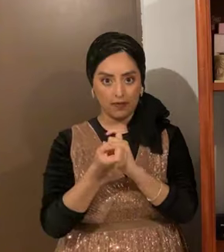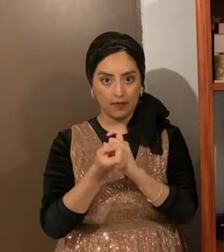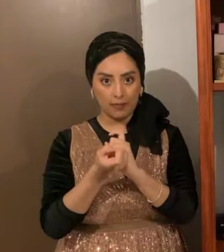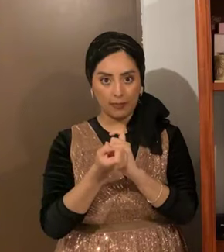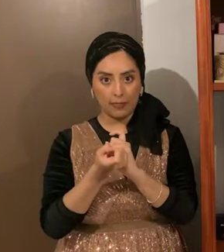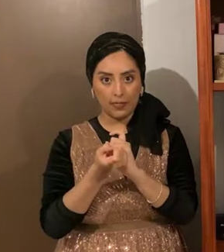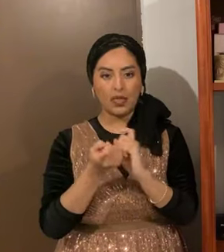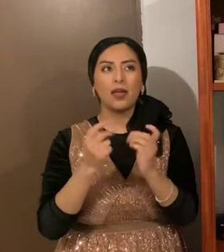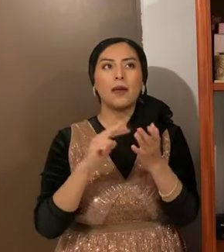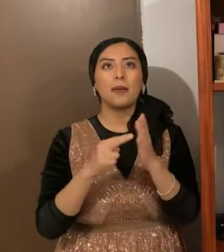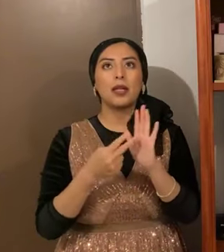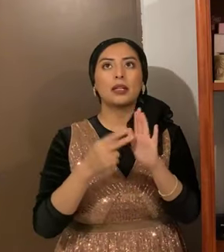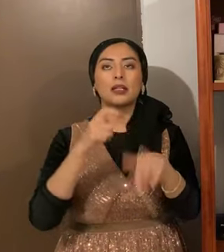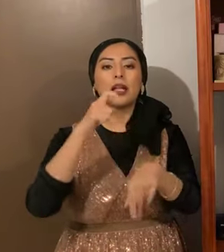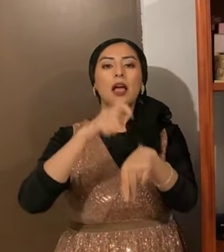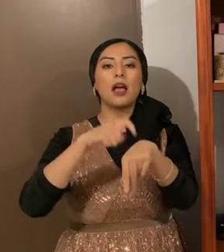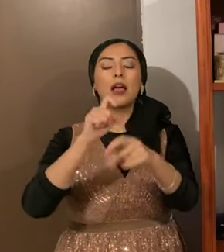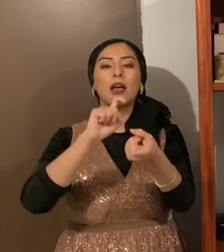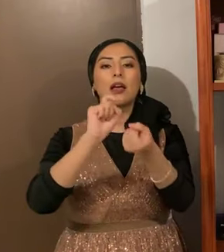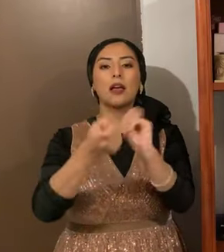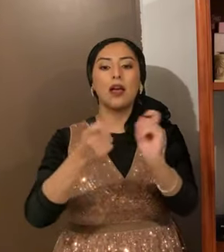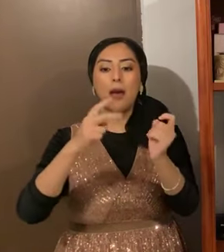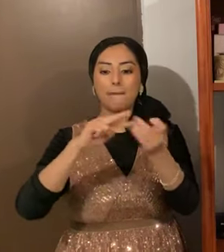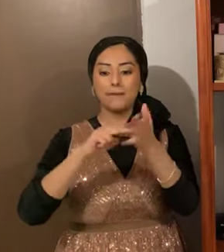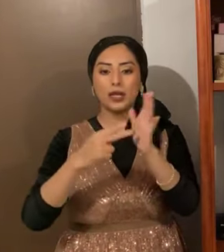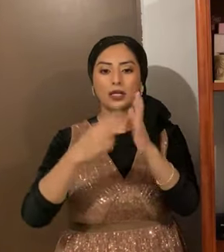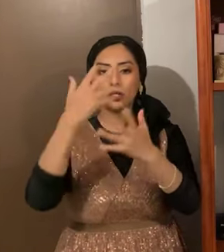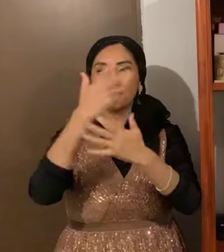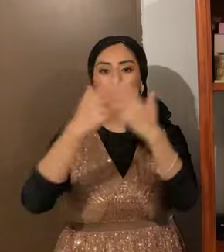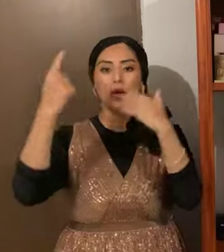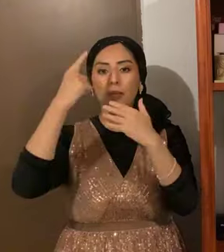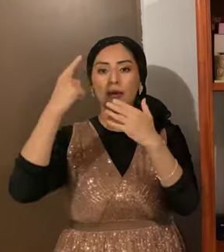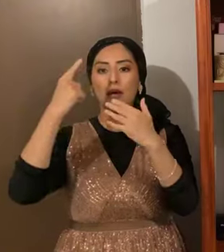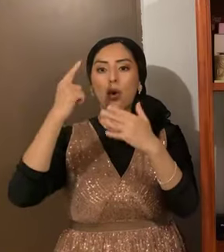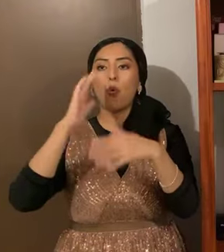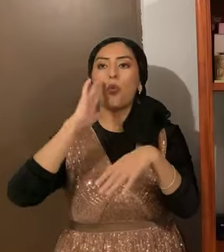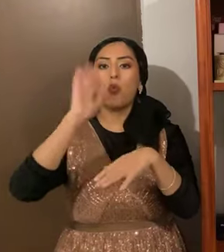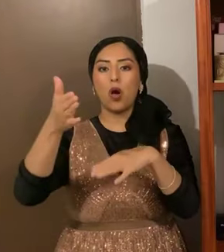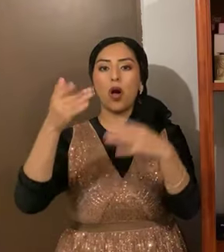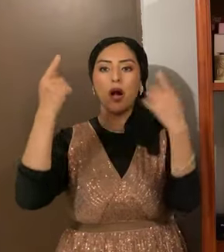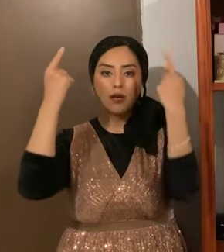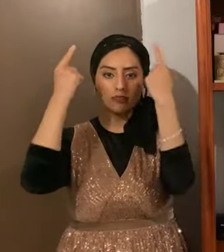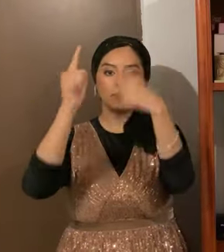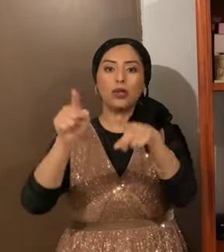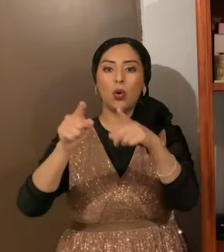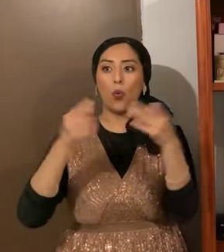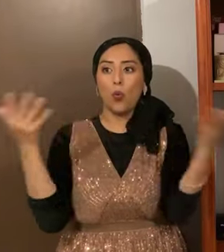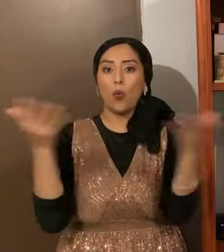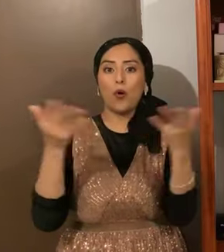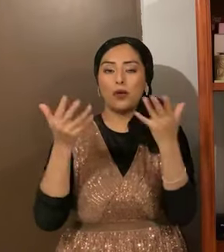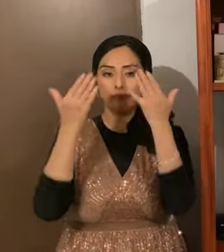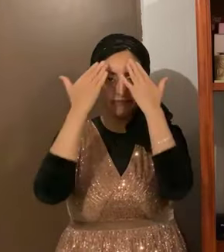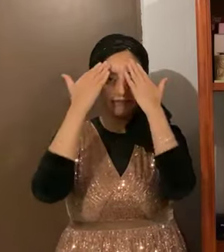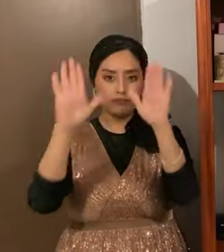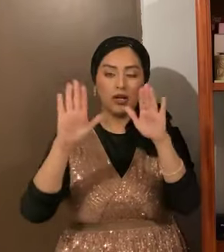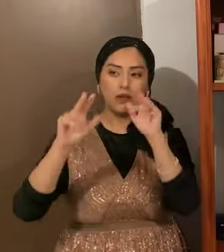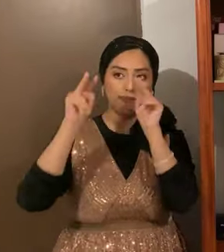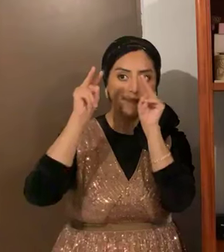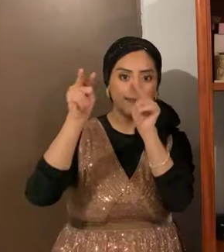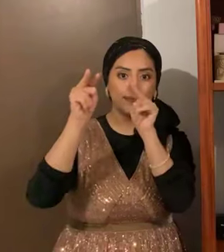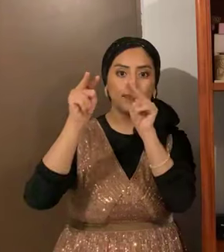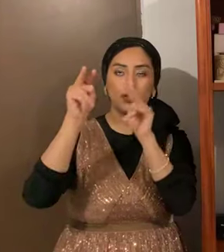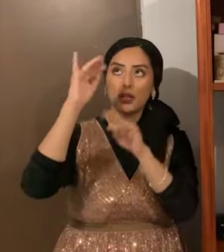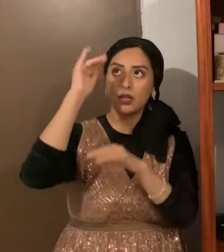y hubo cambios drásticos, ¿o no? No hubo cambios drásticos del 2019 para el